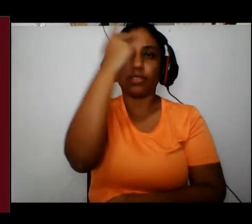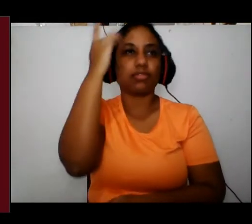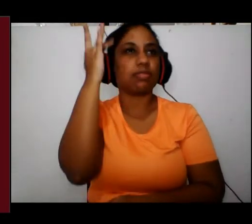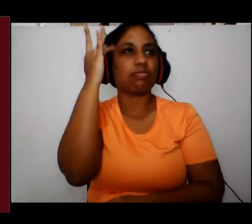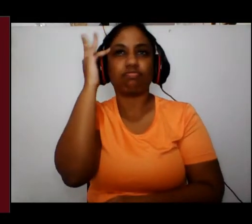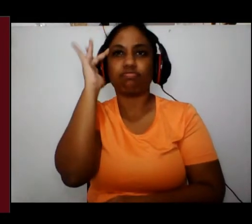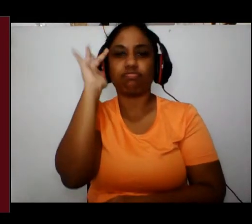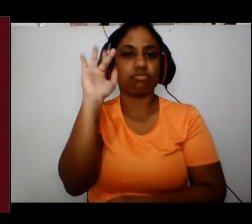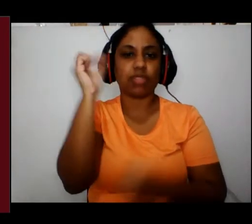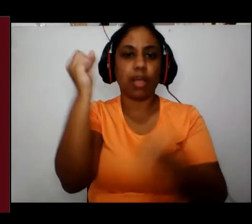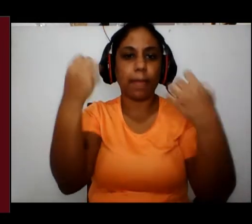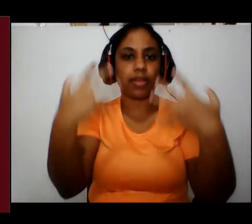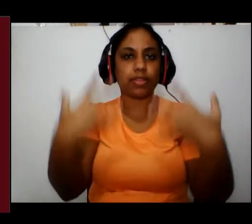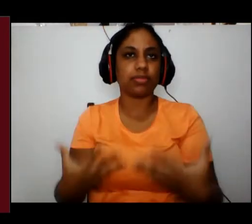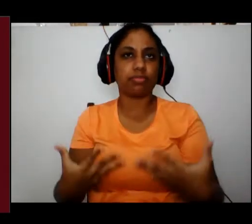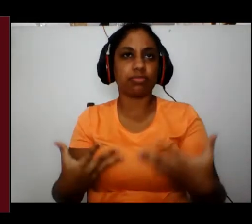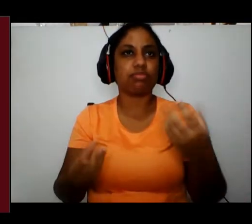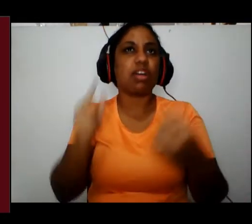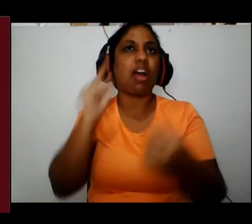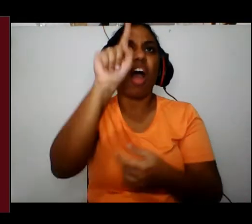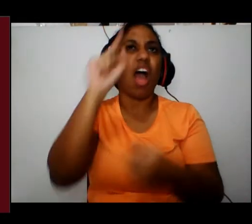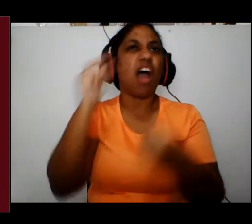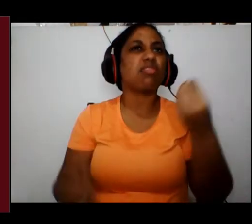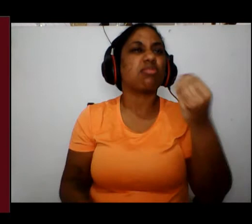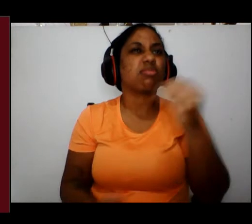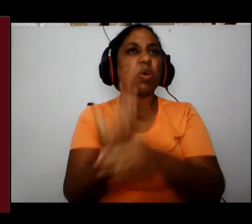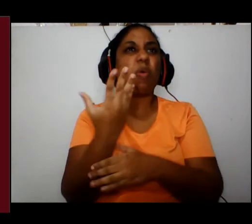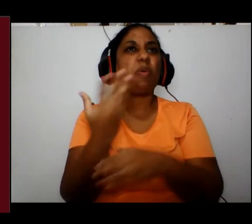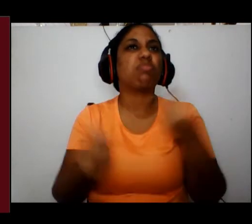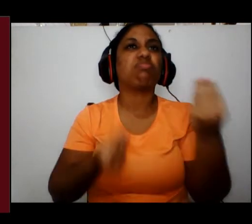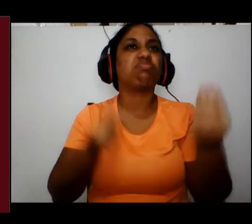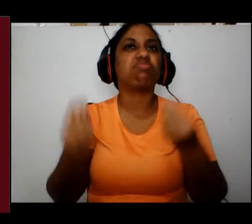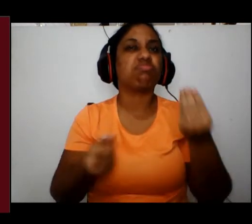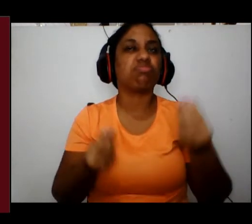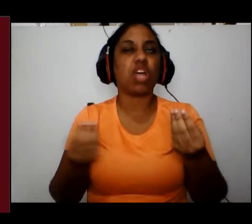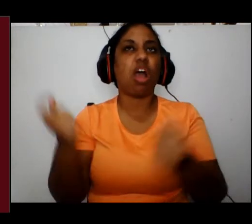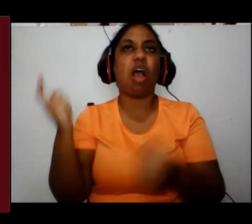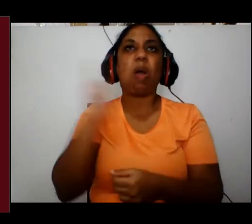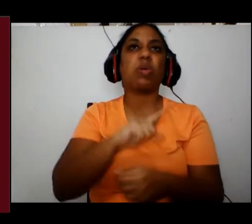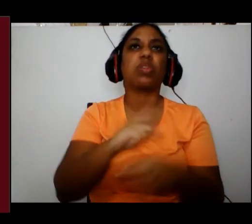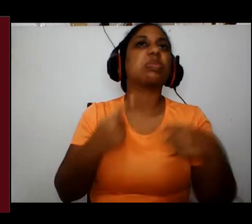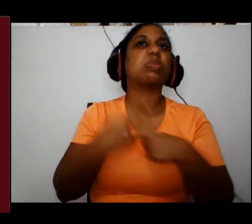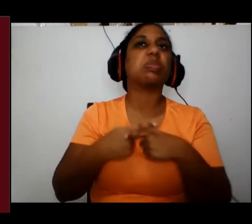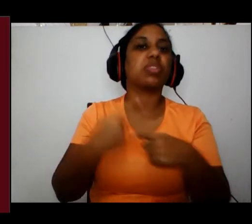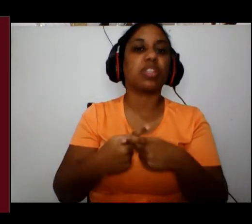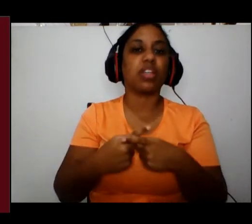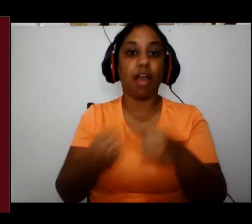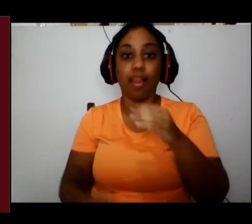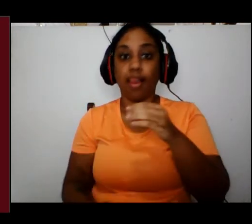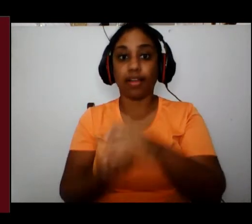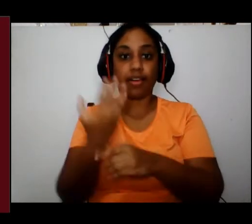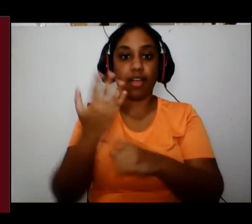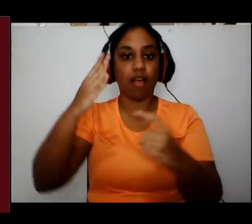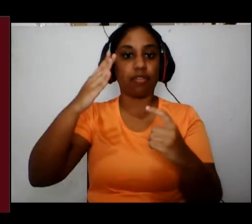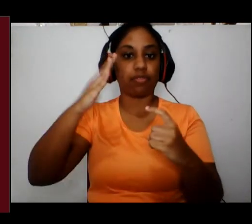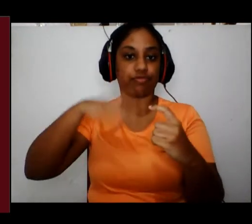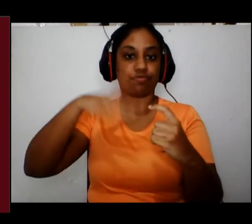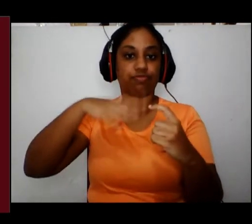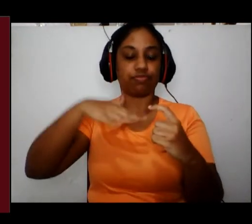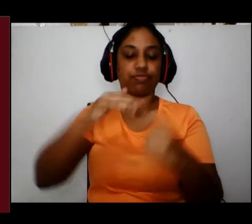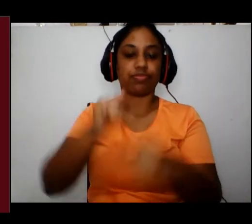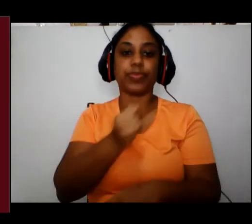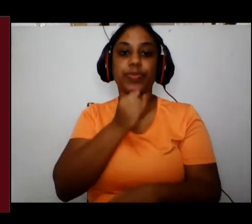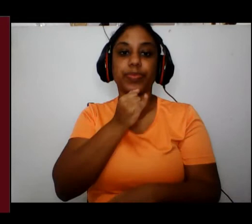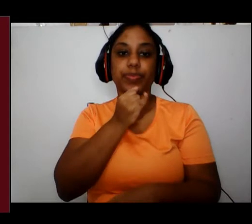civilizações, quando as pessoas não sabiam explicar algum acontecimento, elas acabavam criando um mito. Por exemplo,